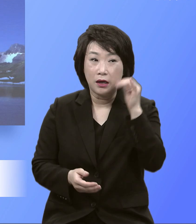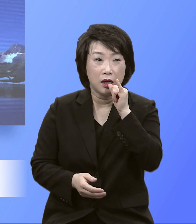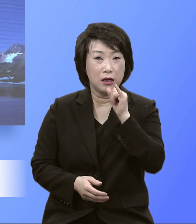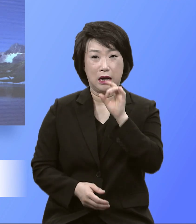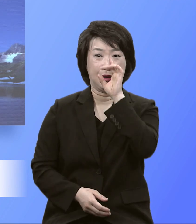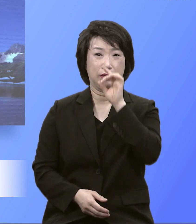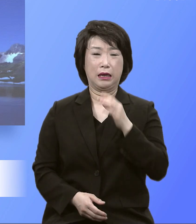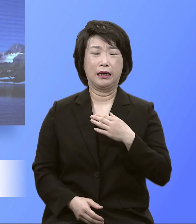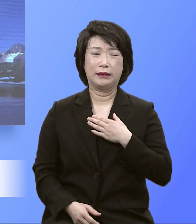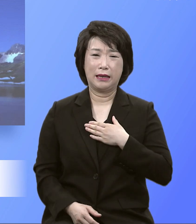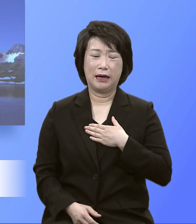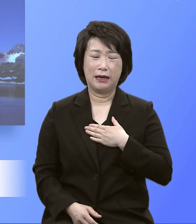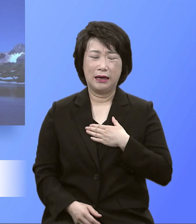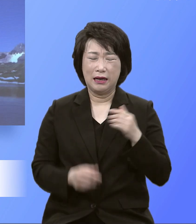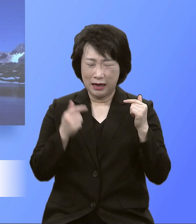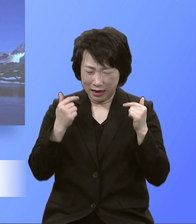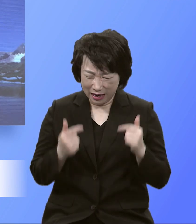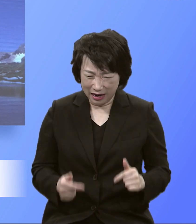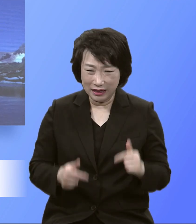봐